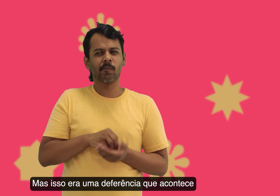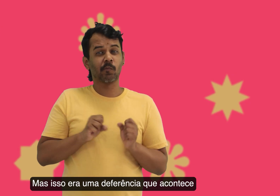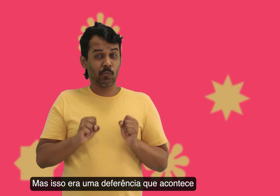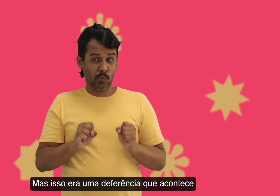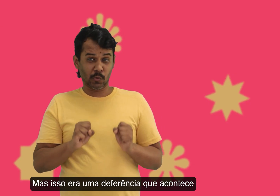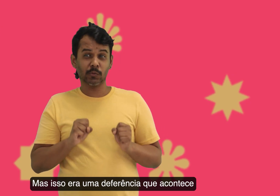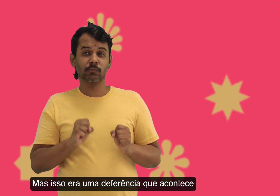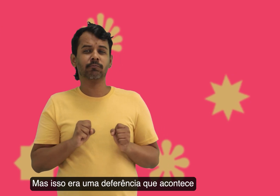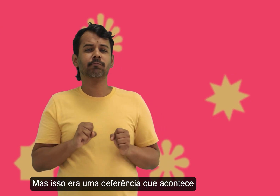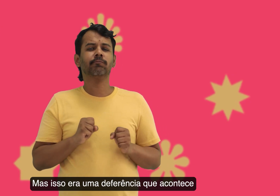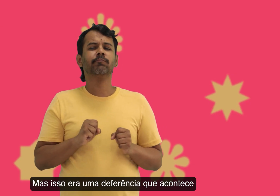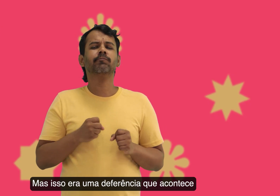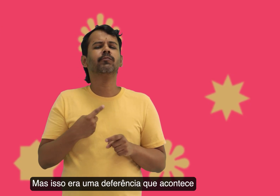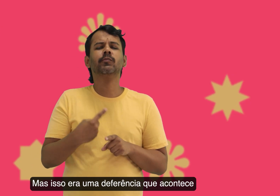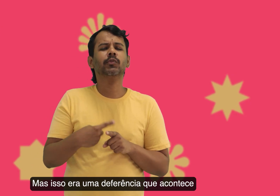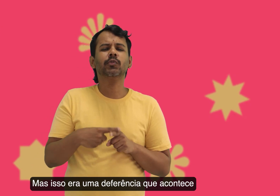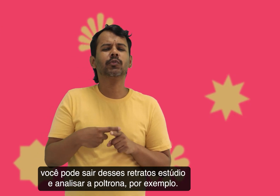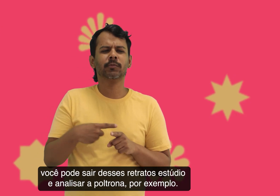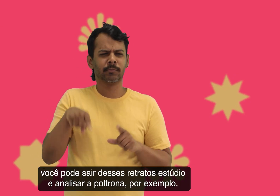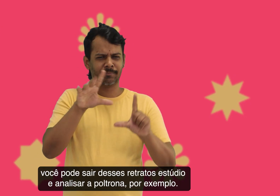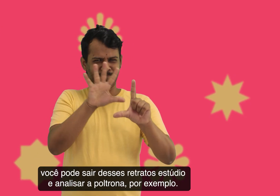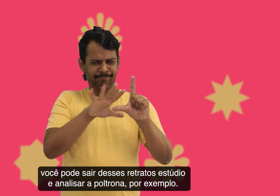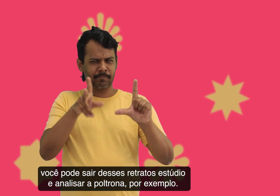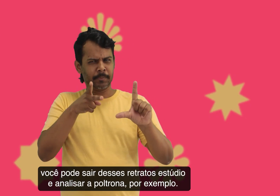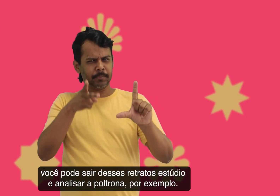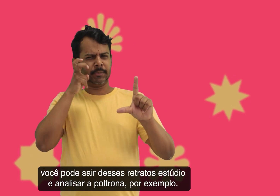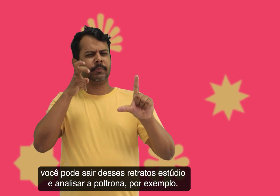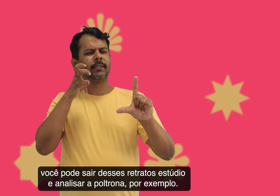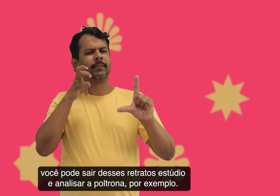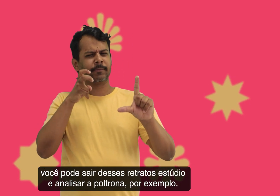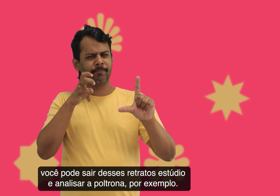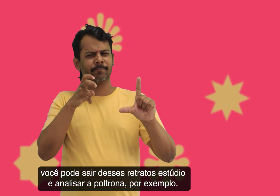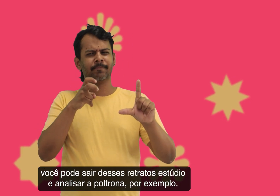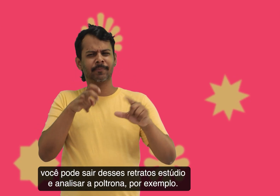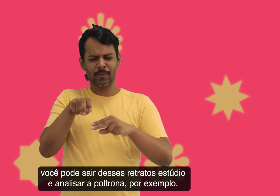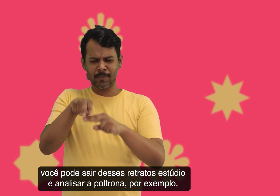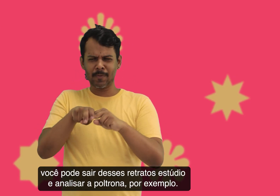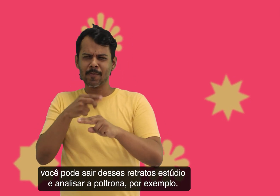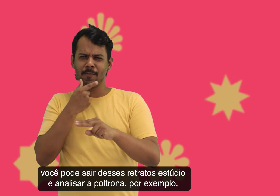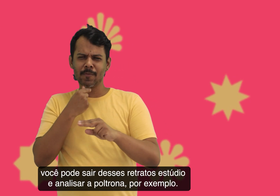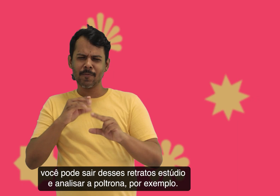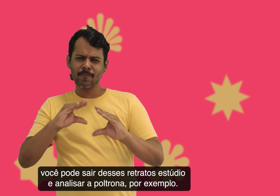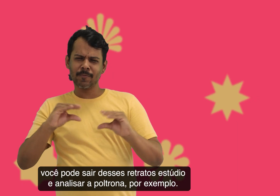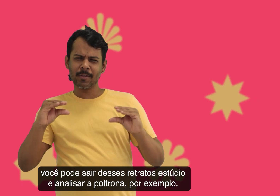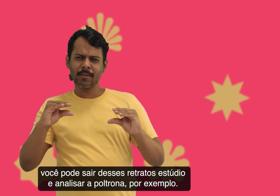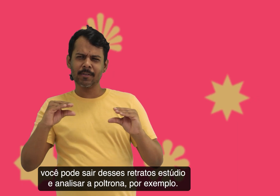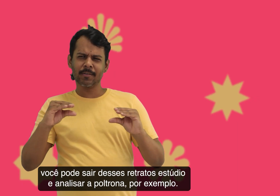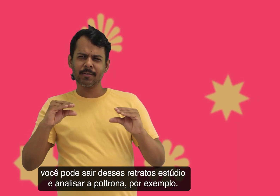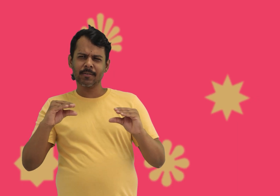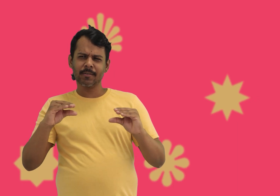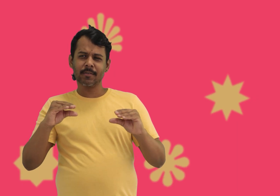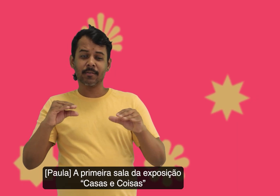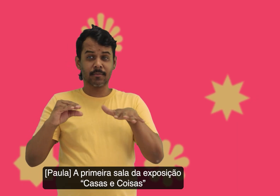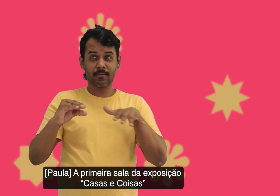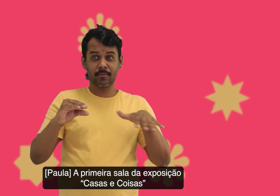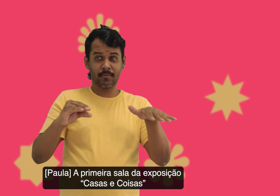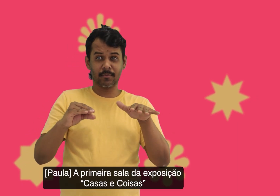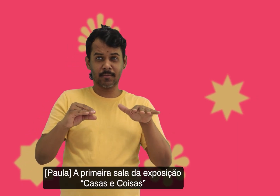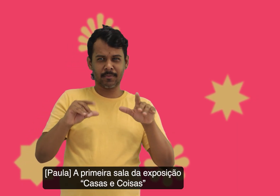uma deferência. O que acontece, você pode sair desses retratos de estúdio e analisar a poltrona, por exemplo. A primeira